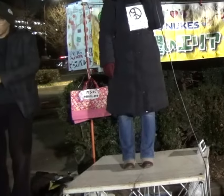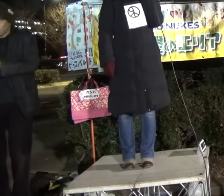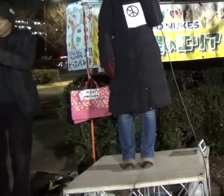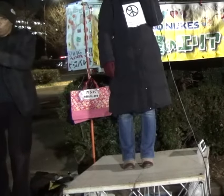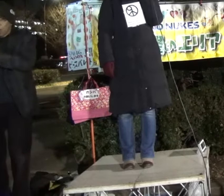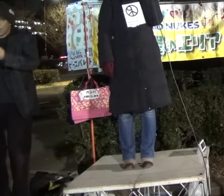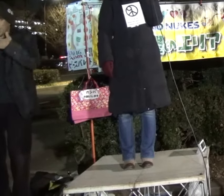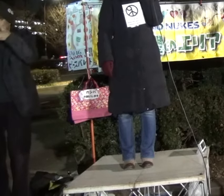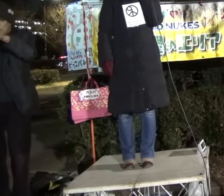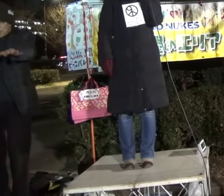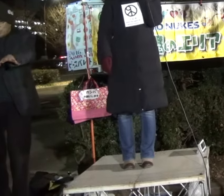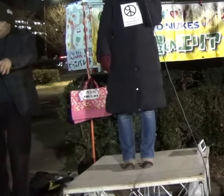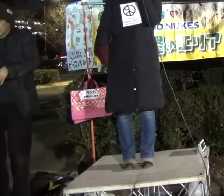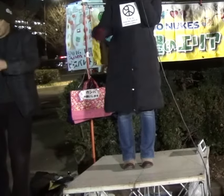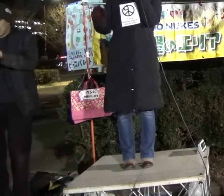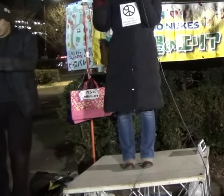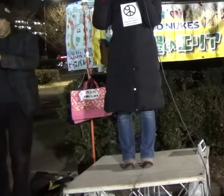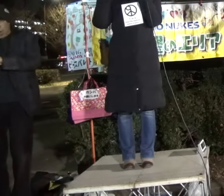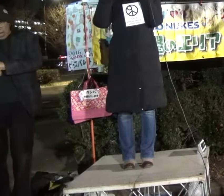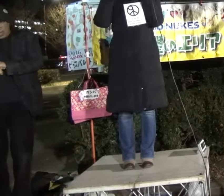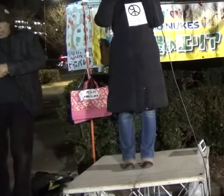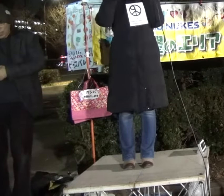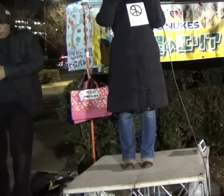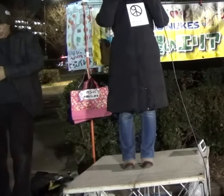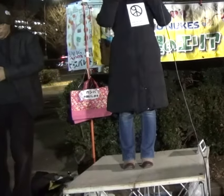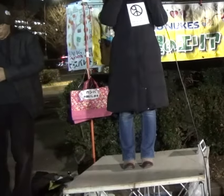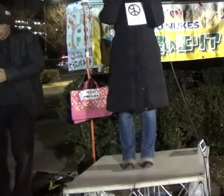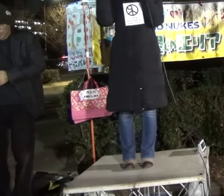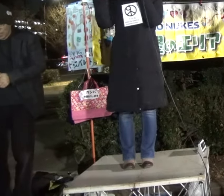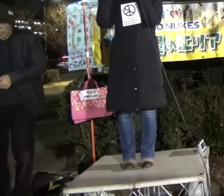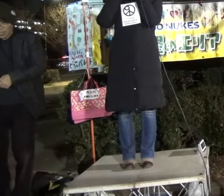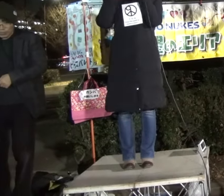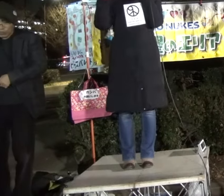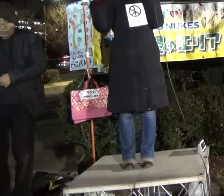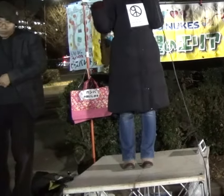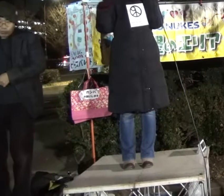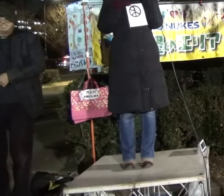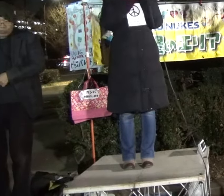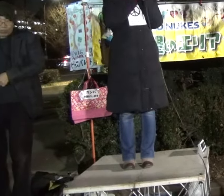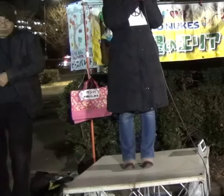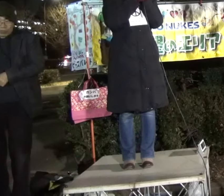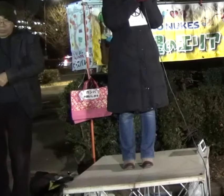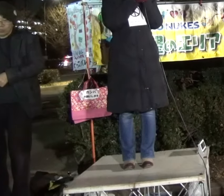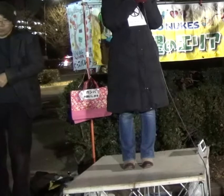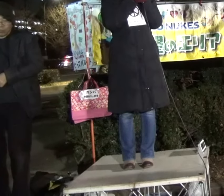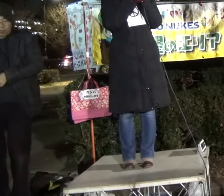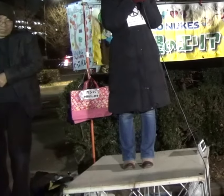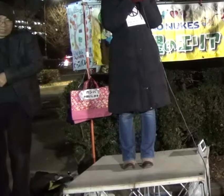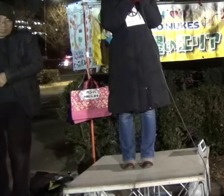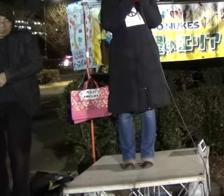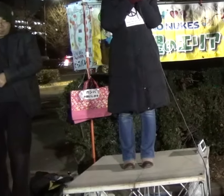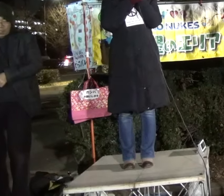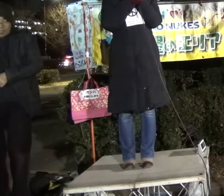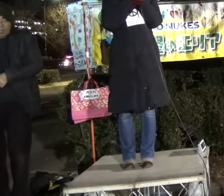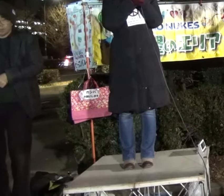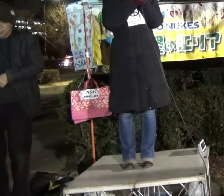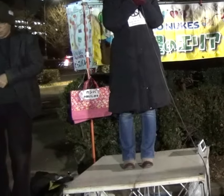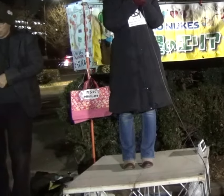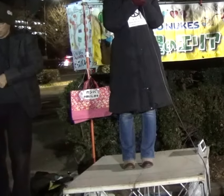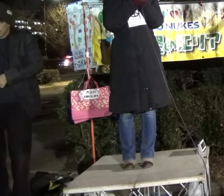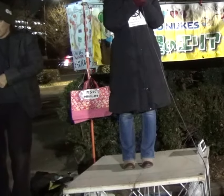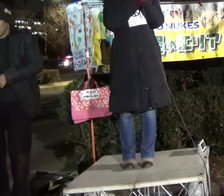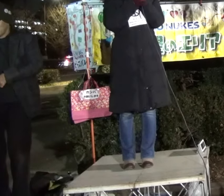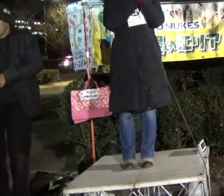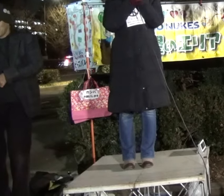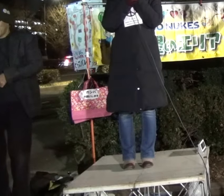る意味は 人の言うことを聞かない、 嘘をつく、 嘘をつく、 適当なことを言ってごまかす、頭が悪